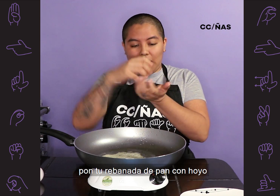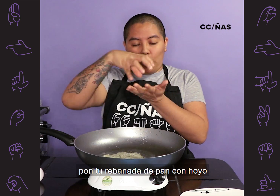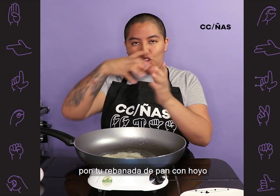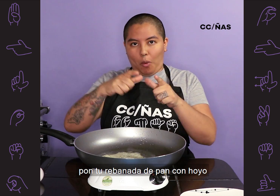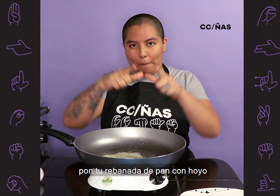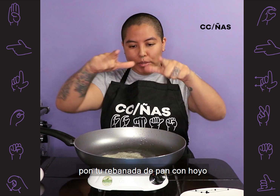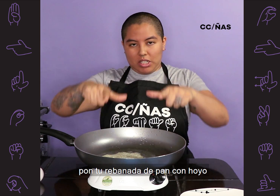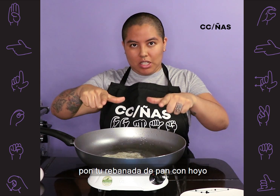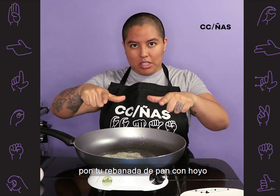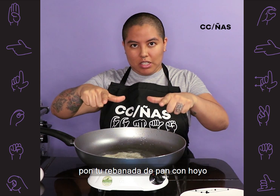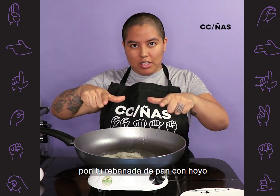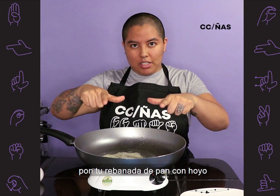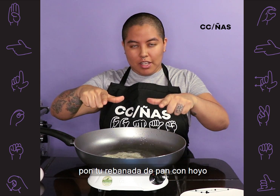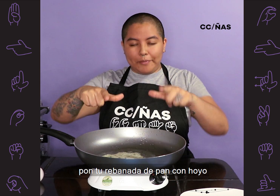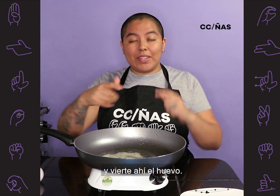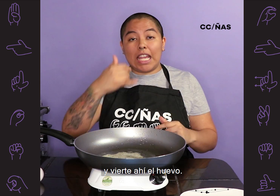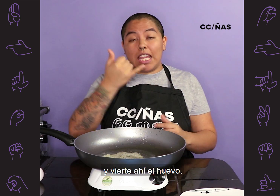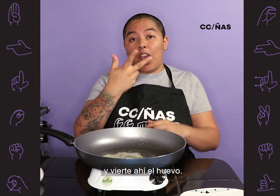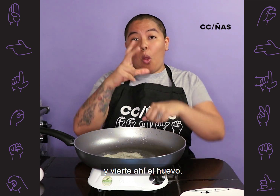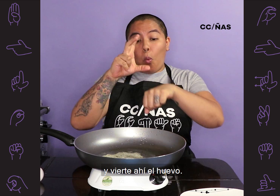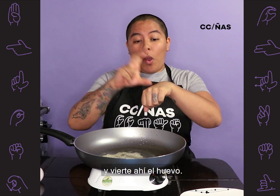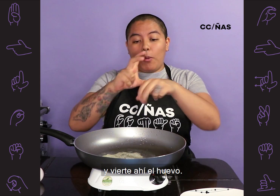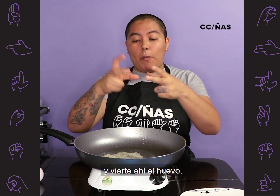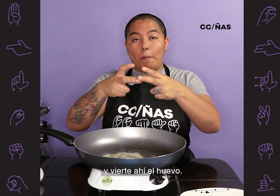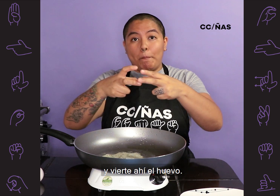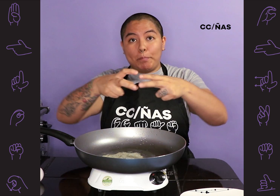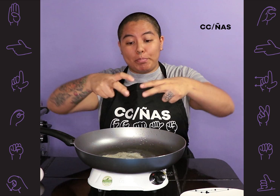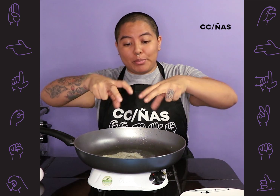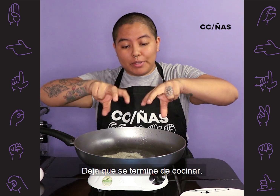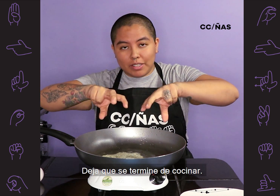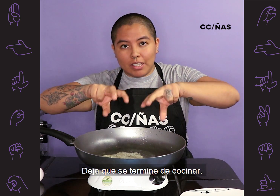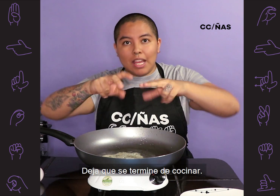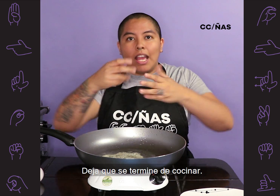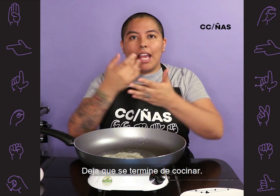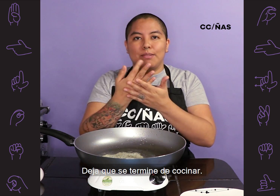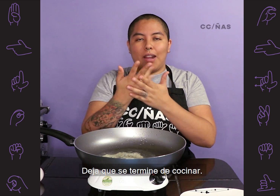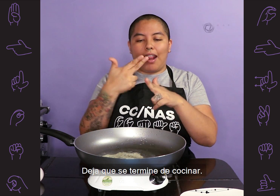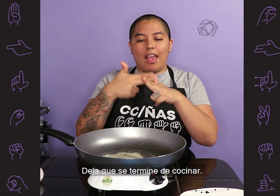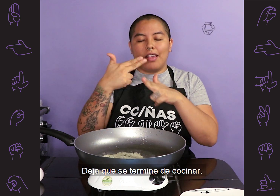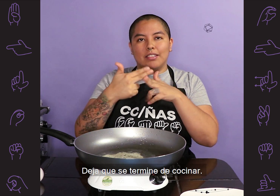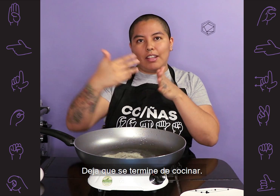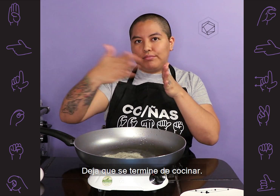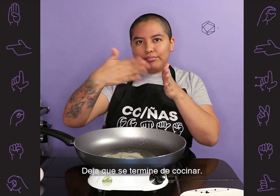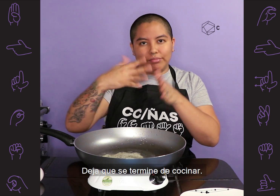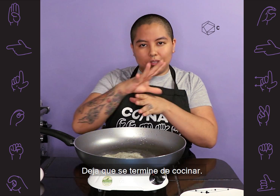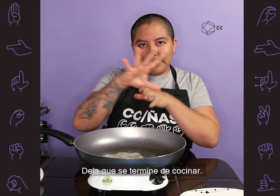Pon tu rebanada de pan con hoyo y vierte ahí el huevo. Deja que se termine de cocinar.